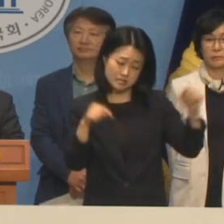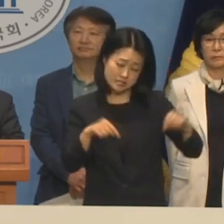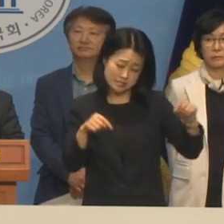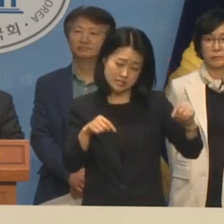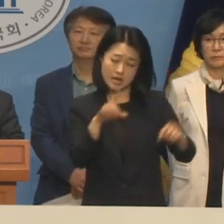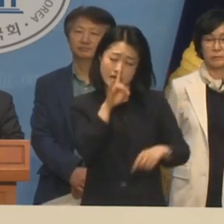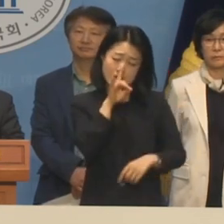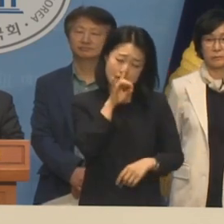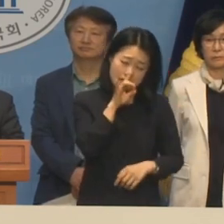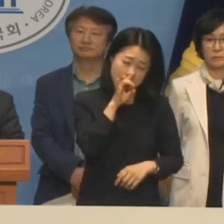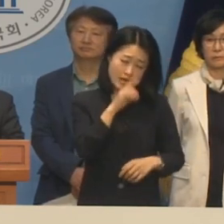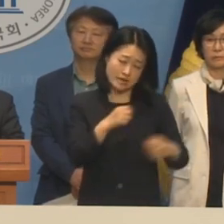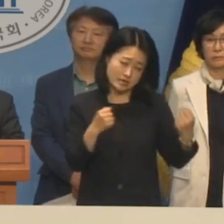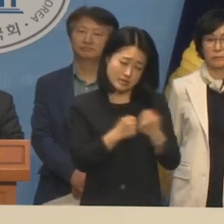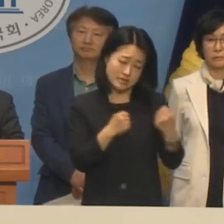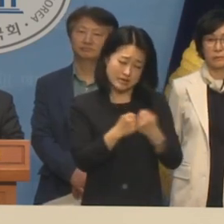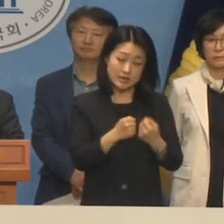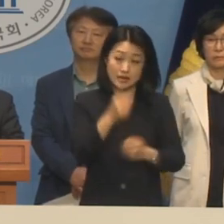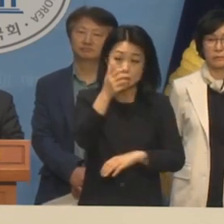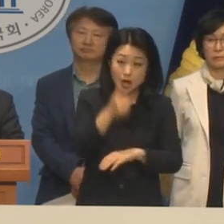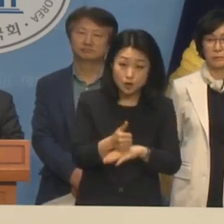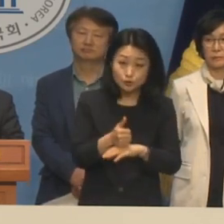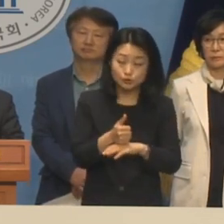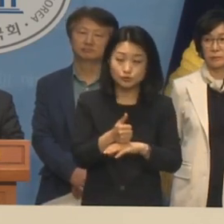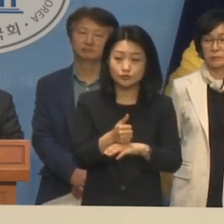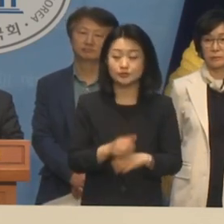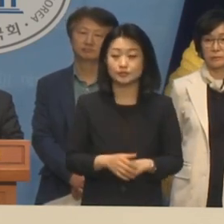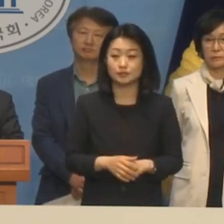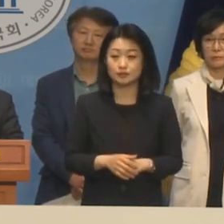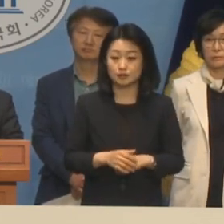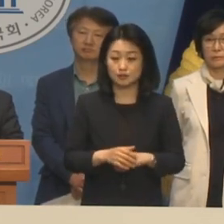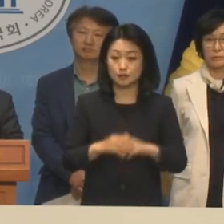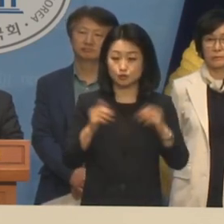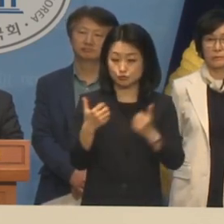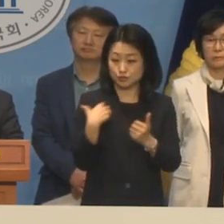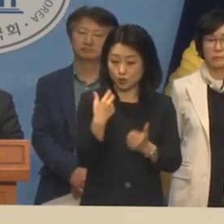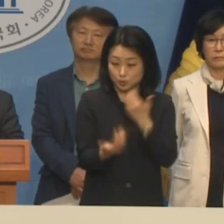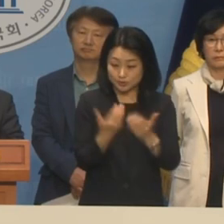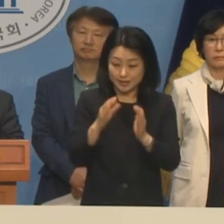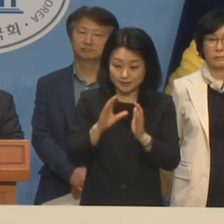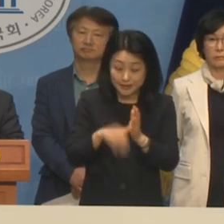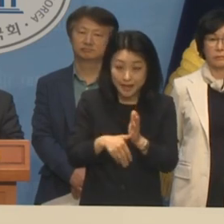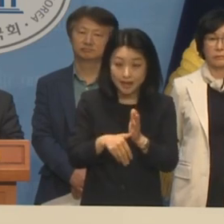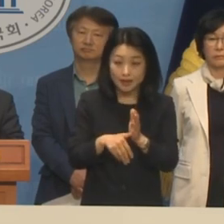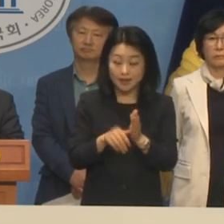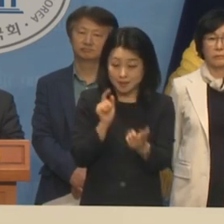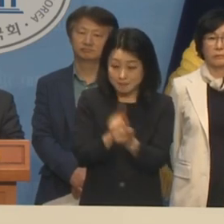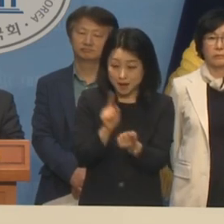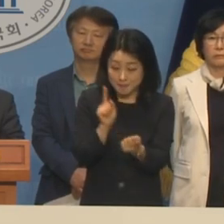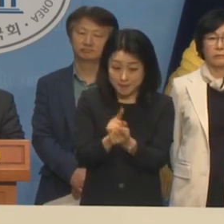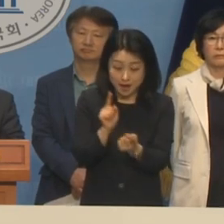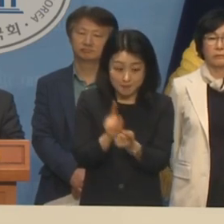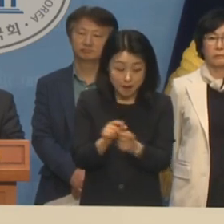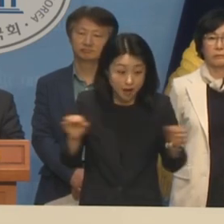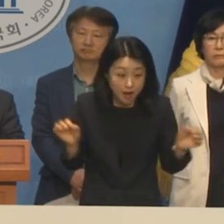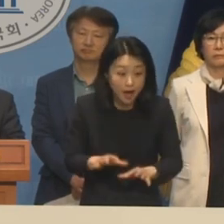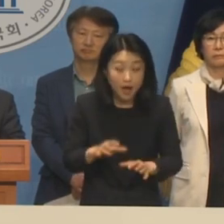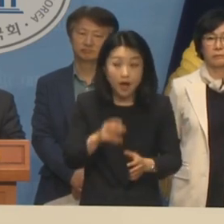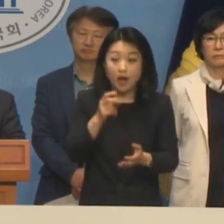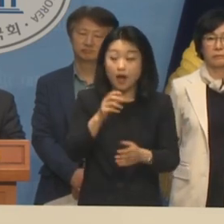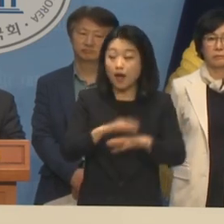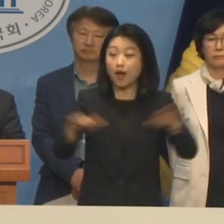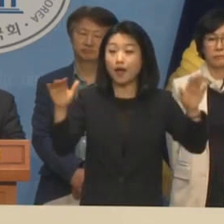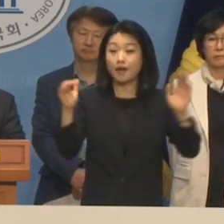일들이 지난 국감 때 몇 번의 만남으로 해결되었다라고 하시면서 100번의 법보다 한